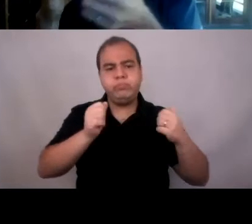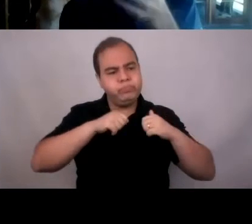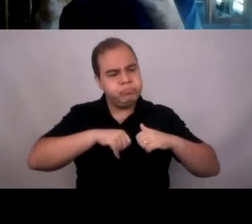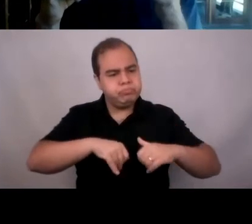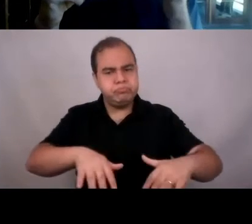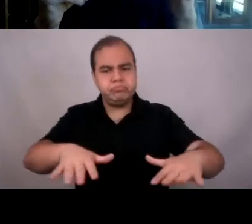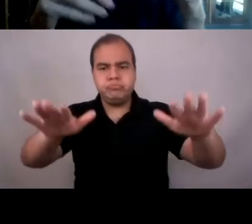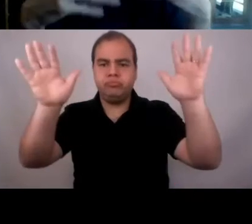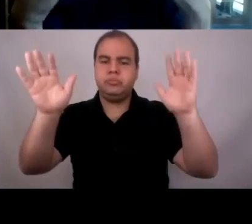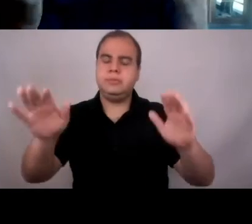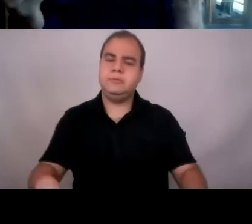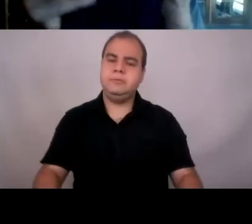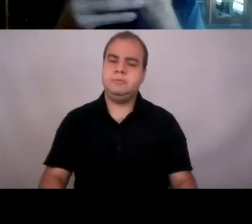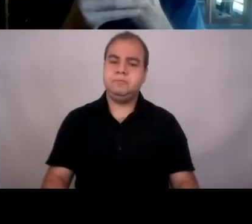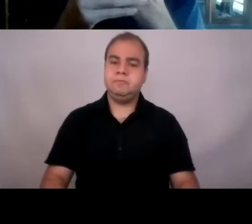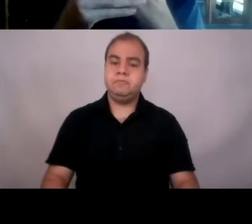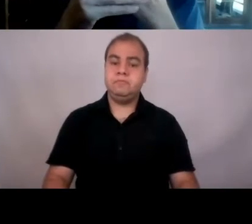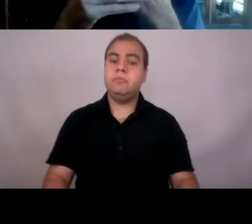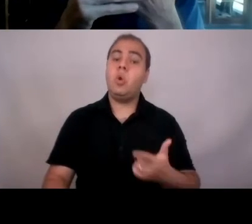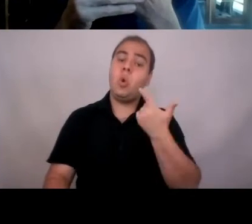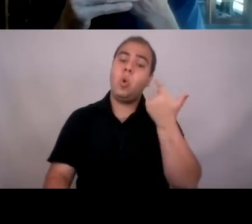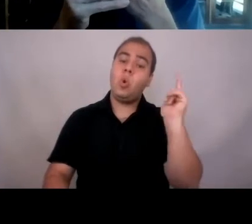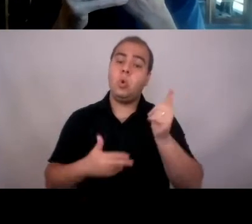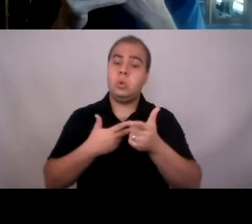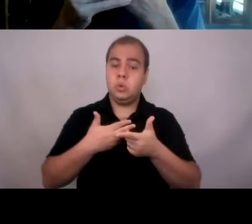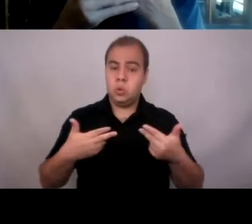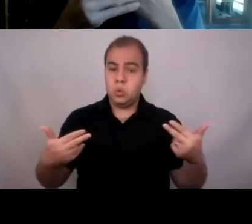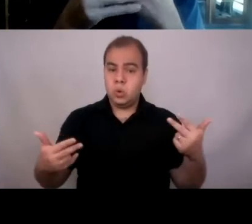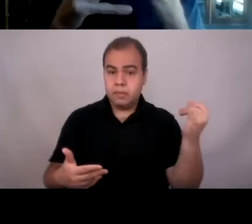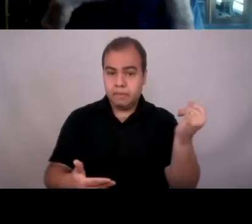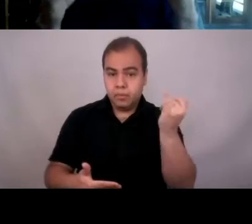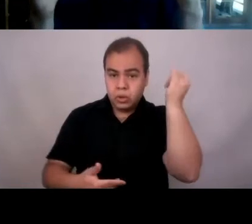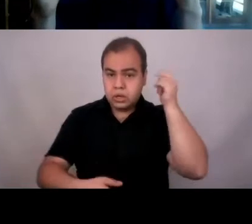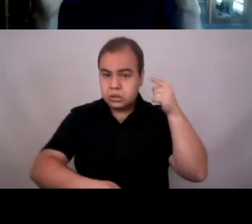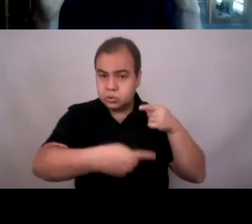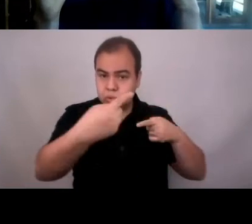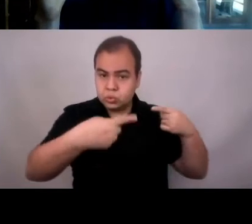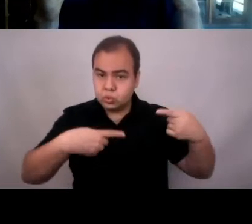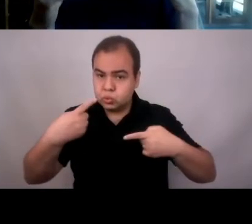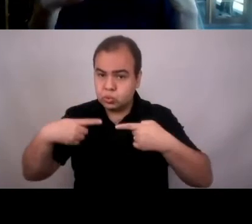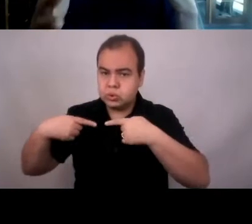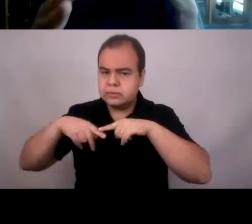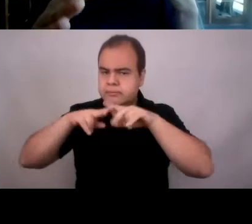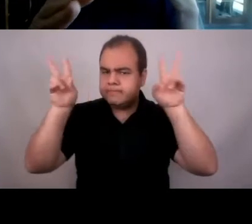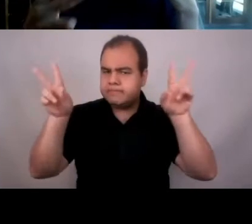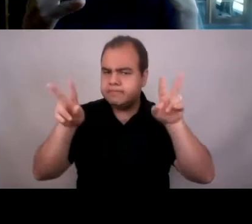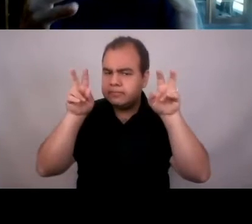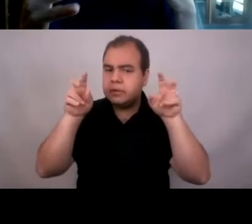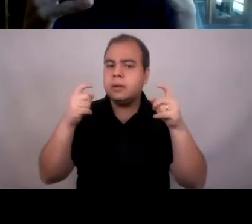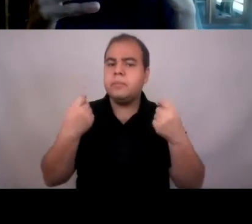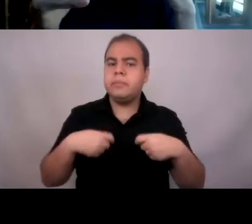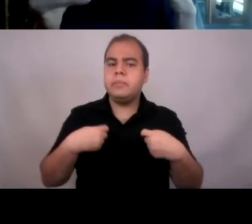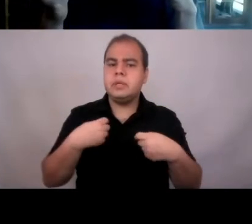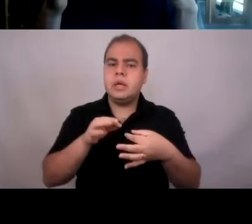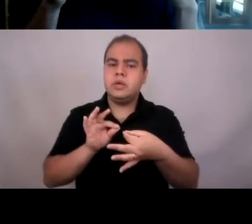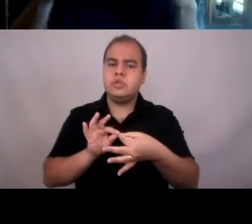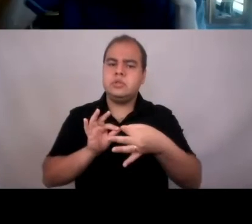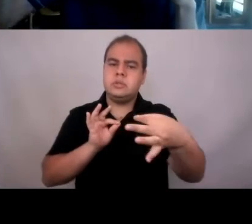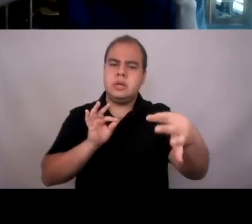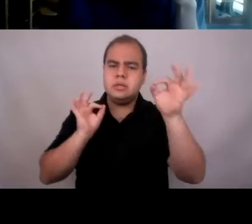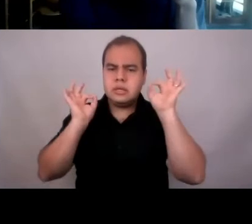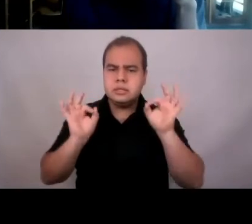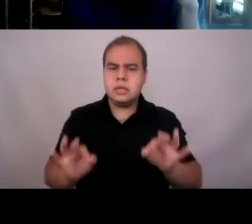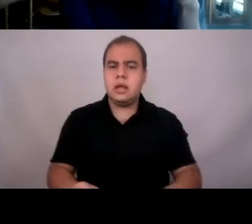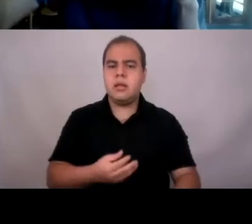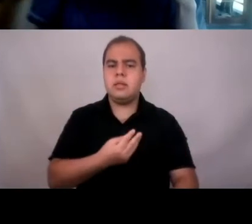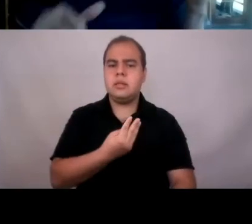depois, tá? Outras questões importantes para a gente discutir sobre estrutura, tem que ter uma distância ideal de